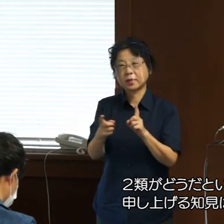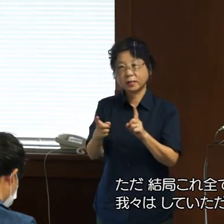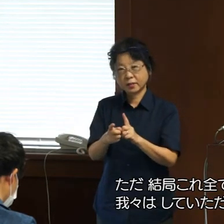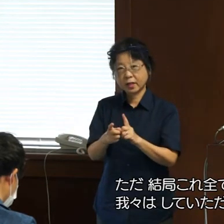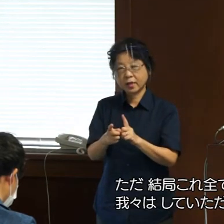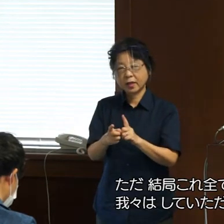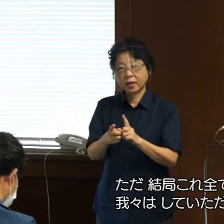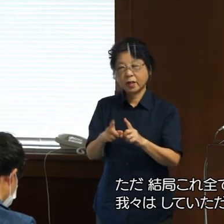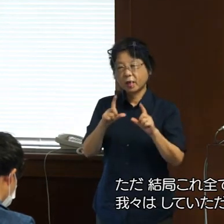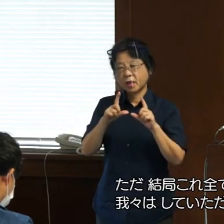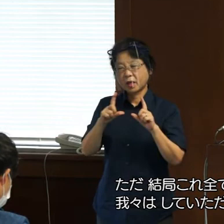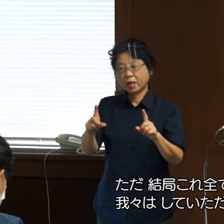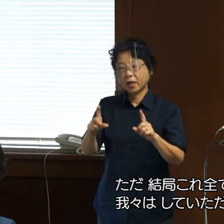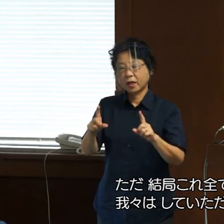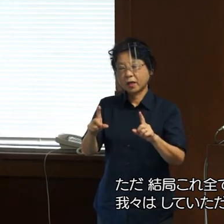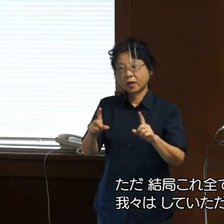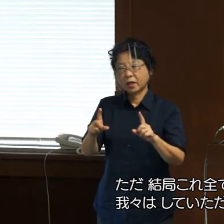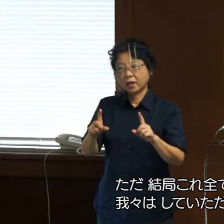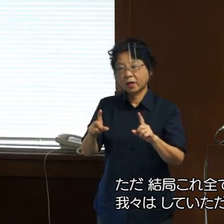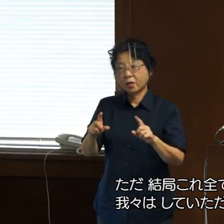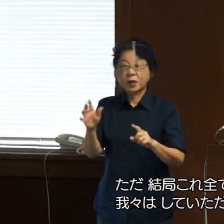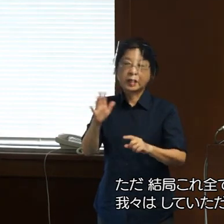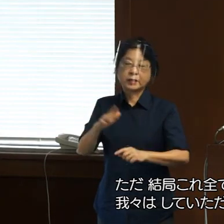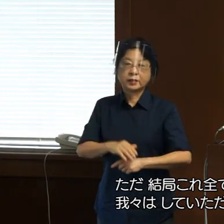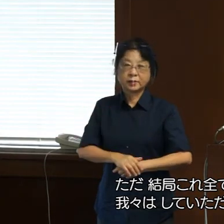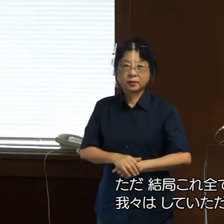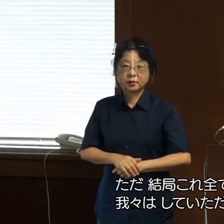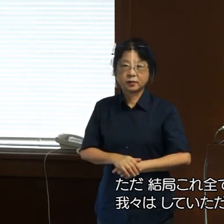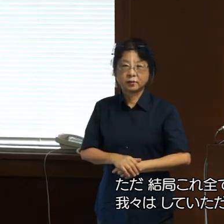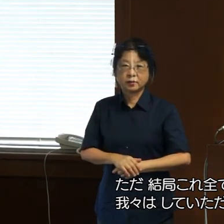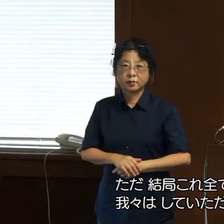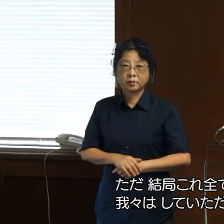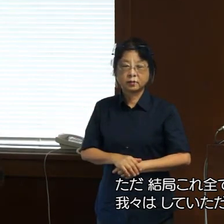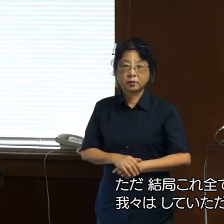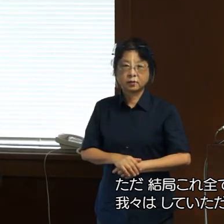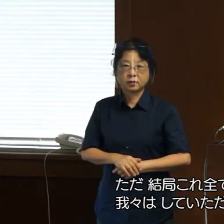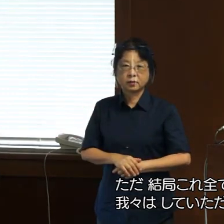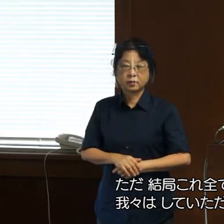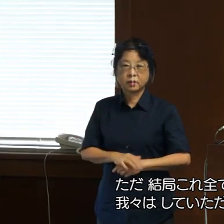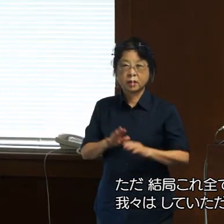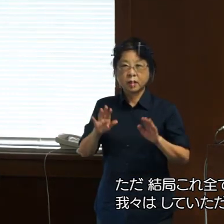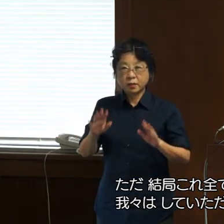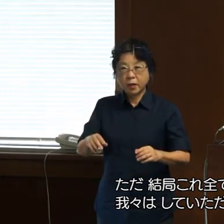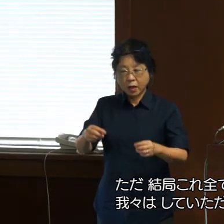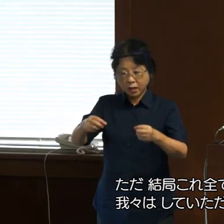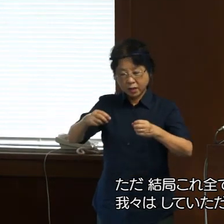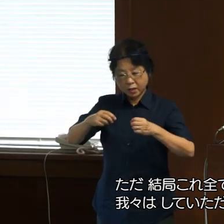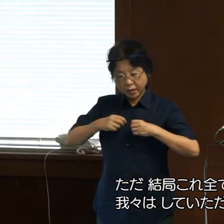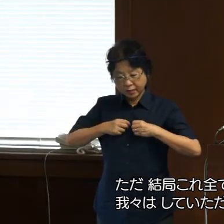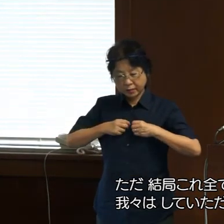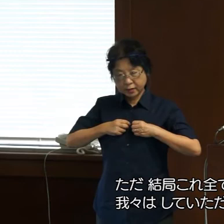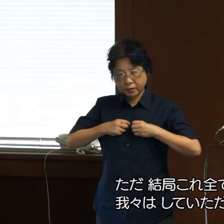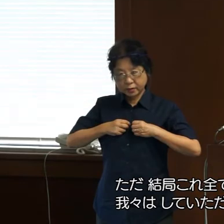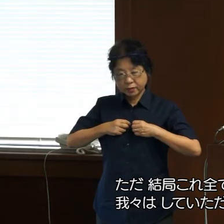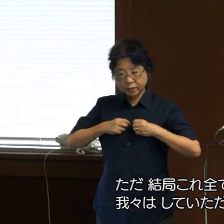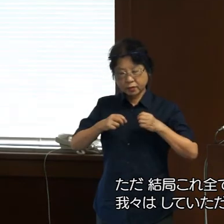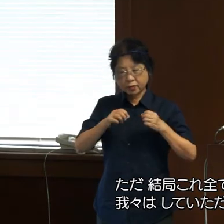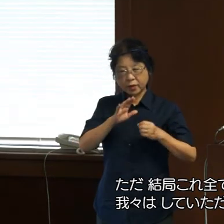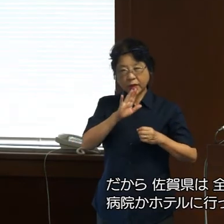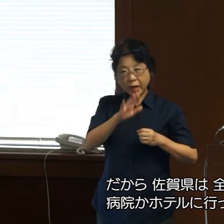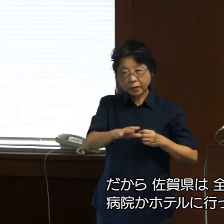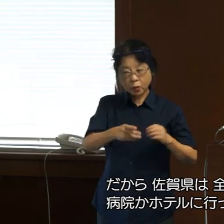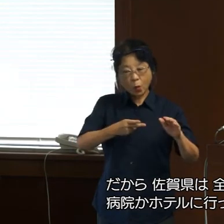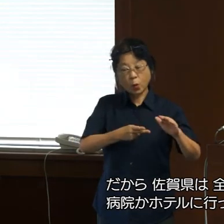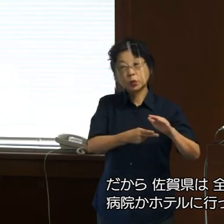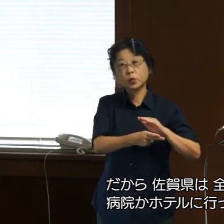ていない。ただ結局これ全てそういう今入院措置を我々はしていただい